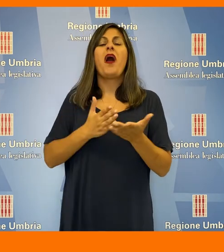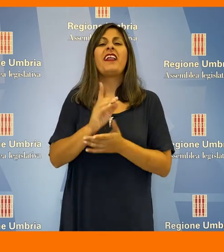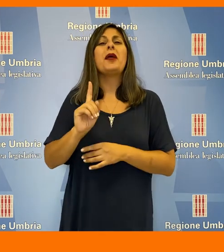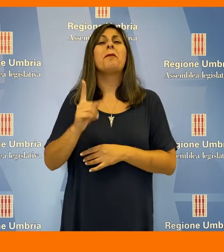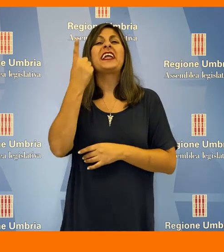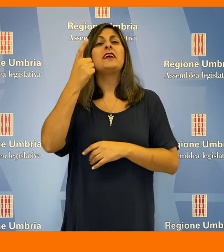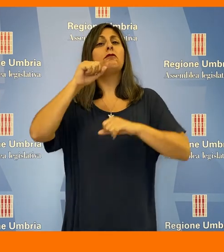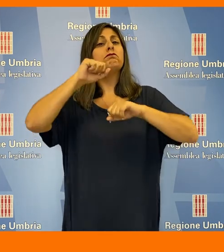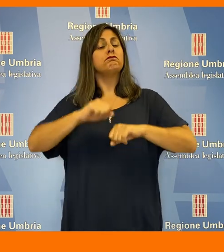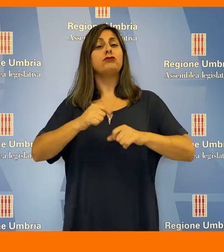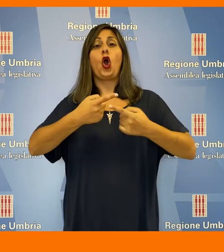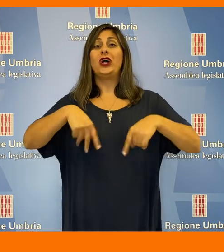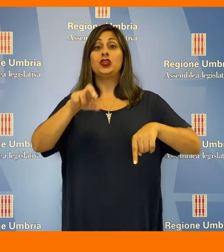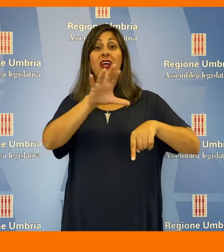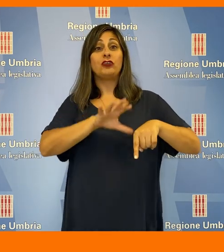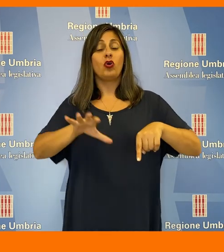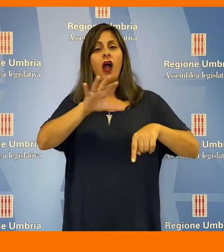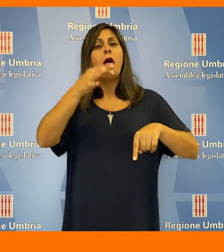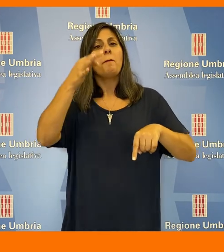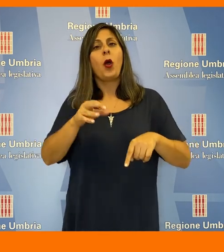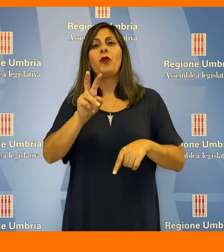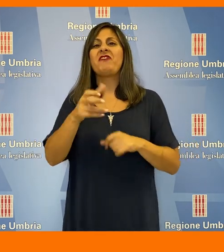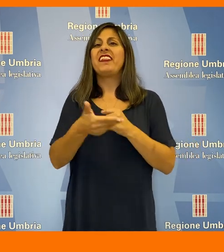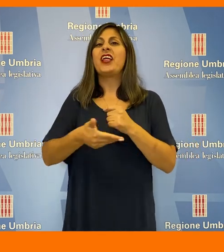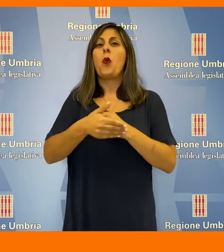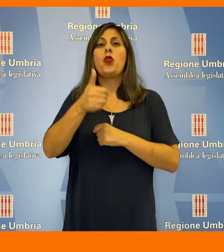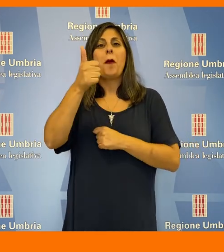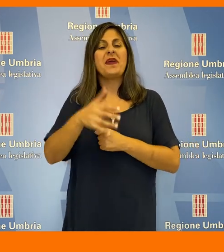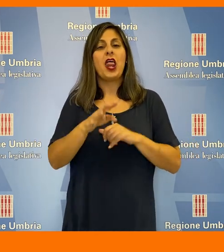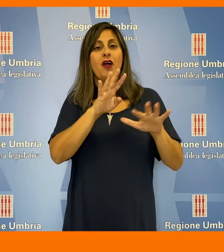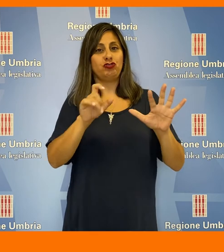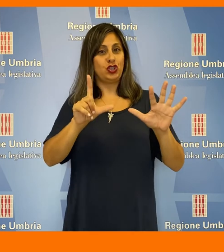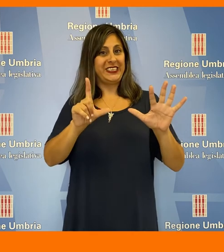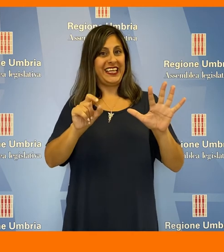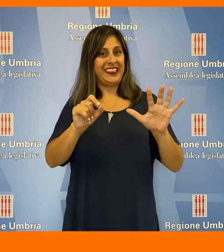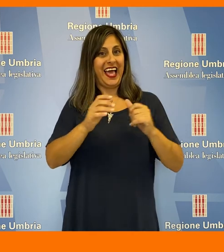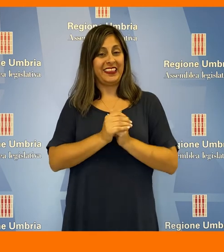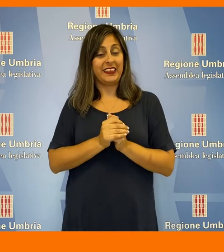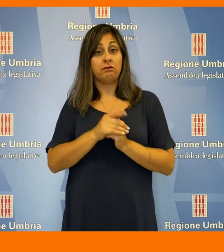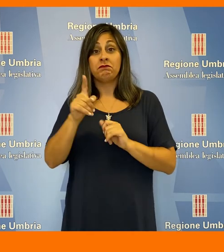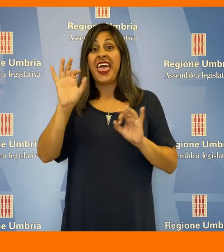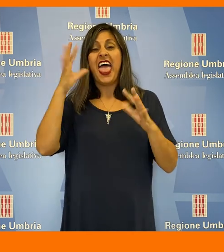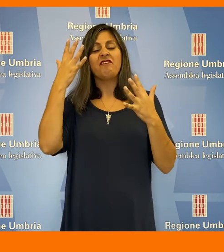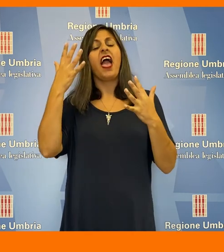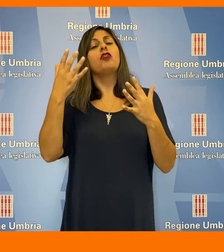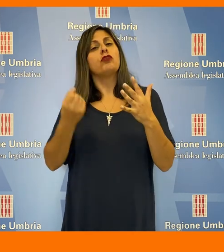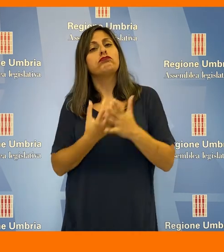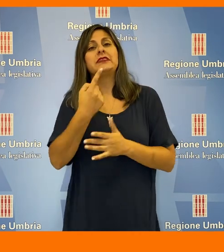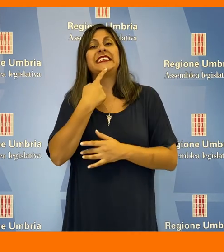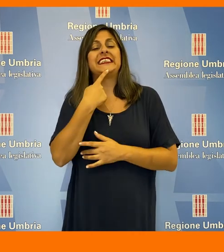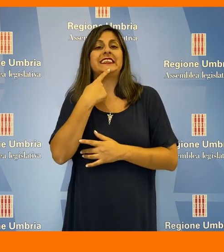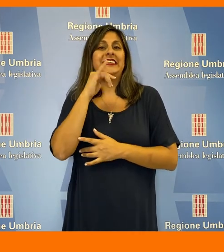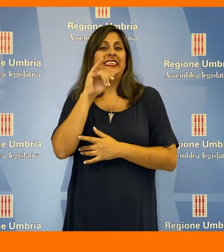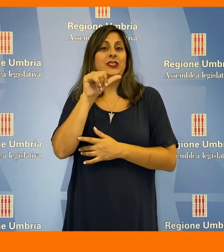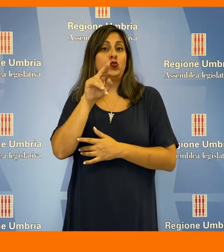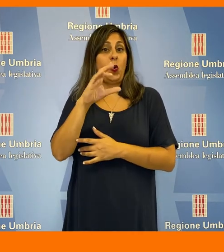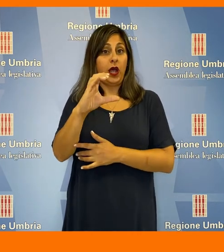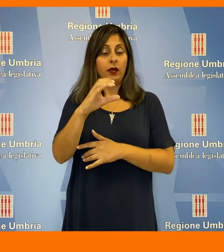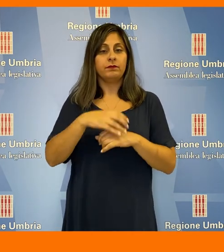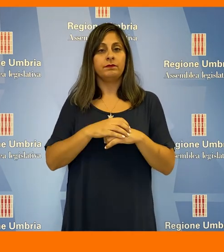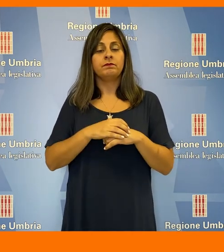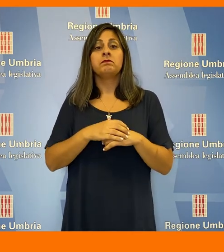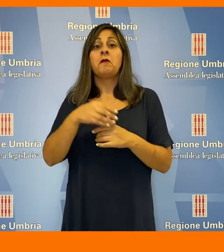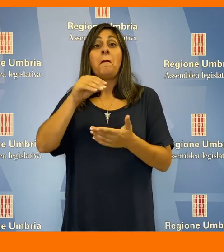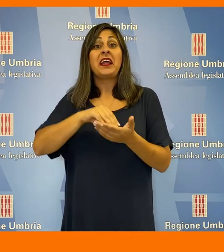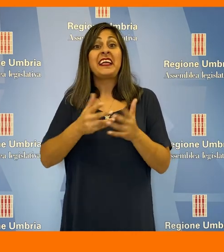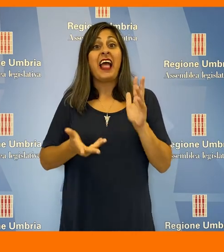50 anni del primo insediamento del Consiglio regionale, avvenuto il 20 luglio del 1970, un'iniziativa promossa dall'ISUC. Ci